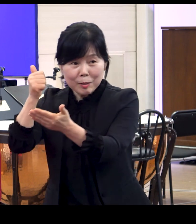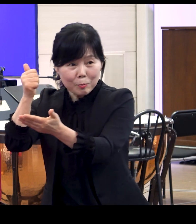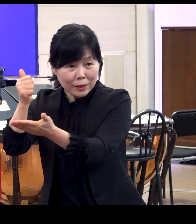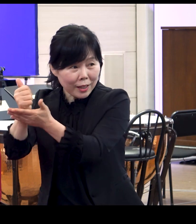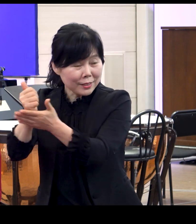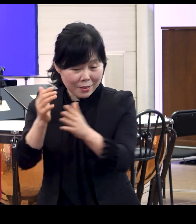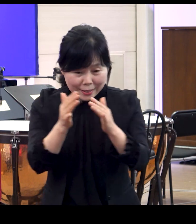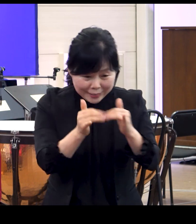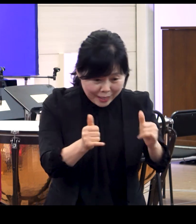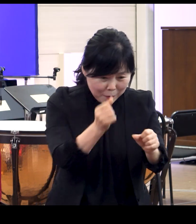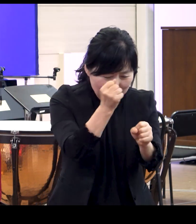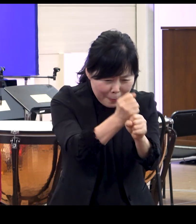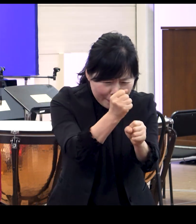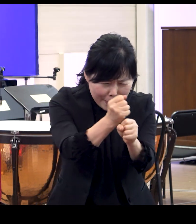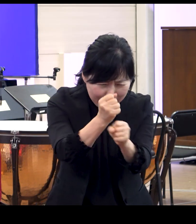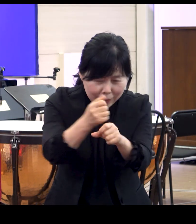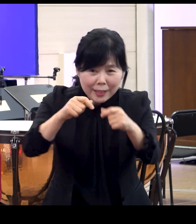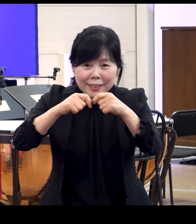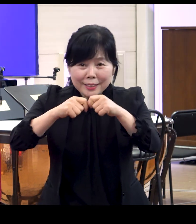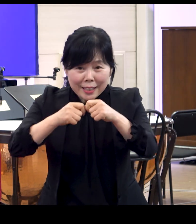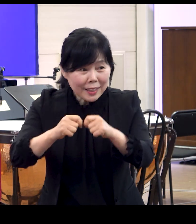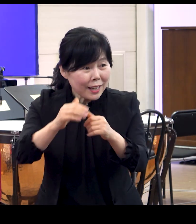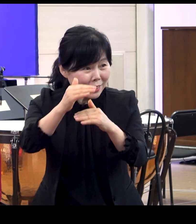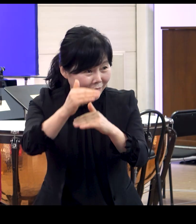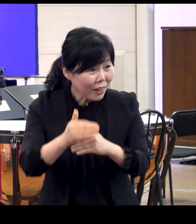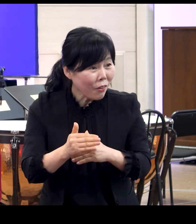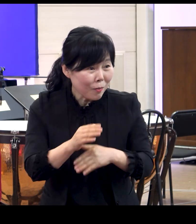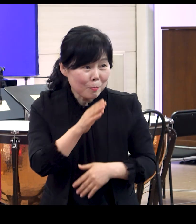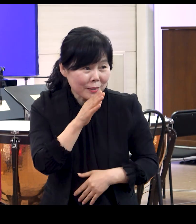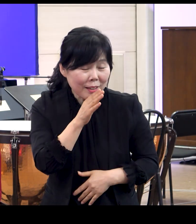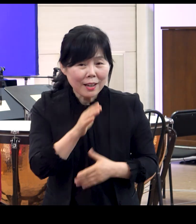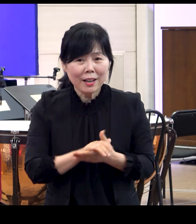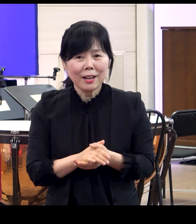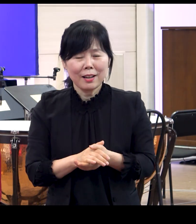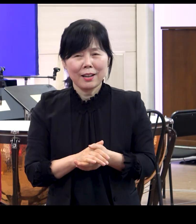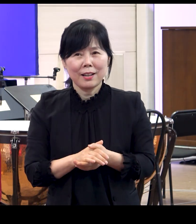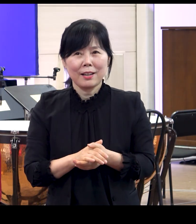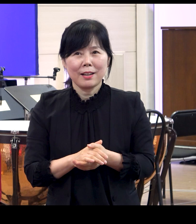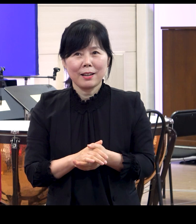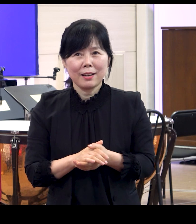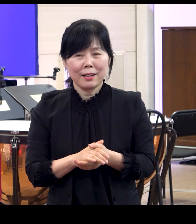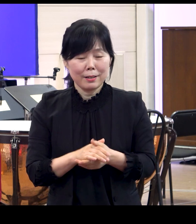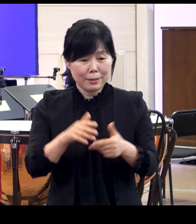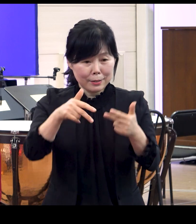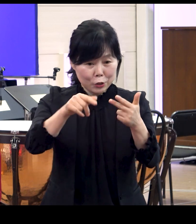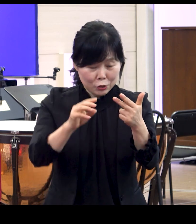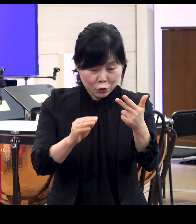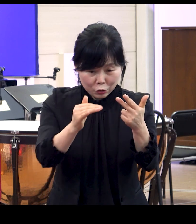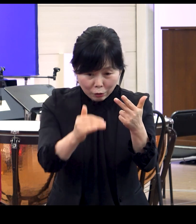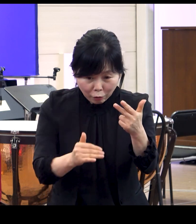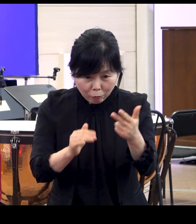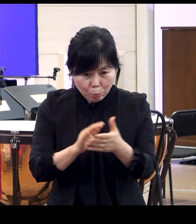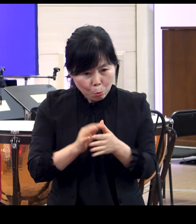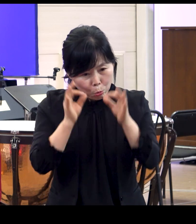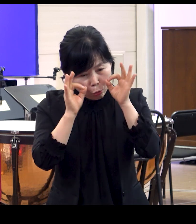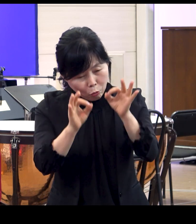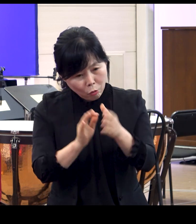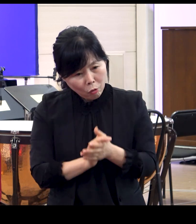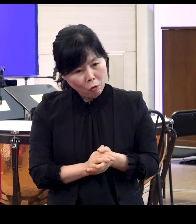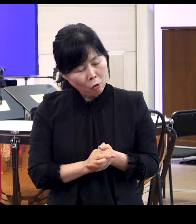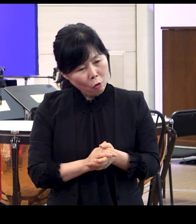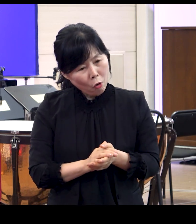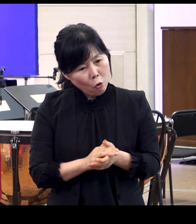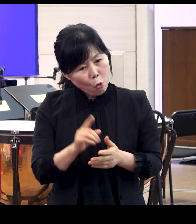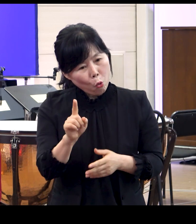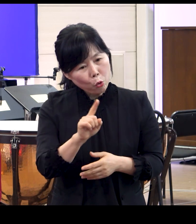그 구체적인 어떤 내용을 이야기하고 있는데, 그렇다면 이 말씀을 우리가 어떻게 이해해야 합니까?